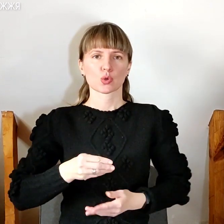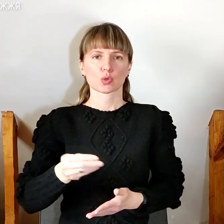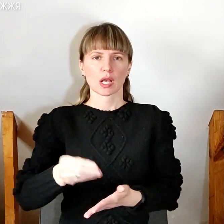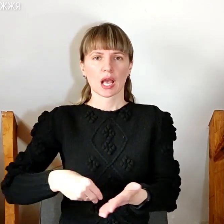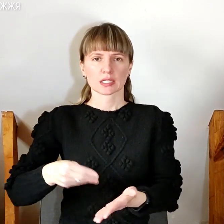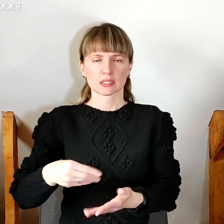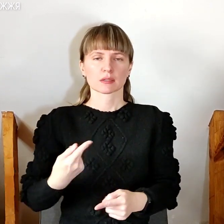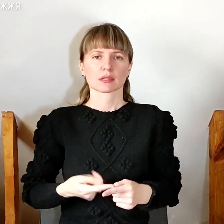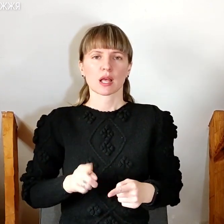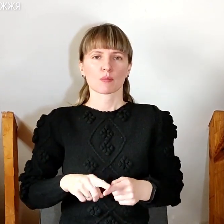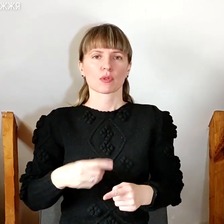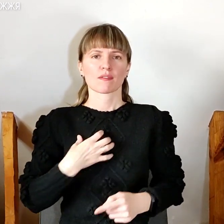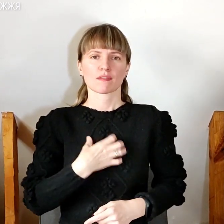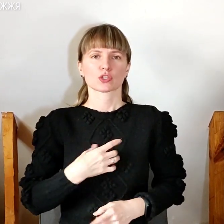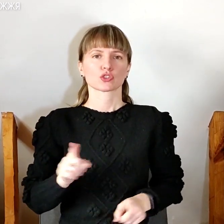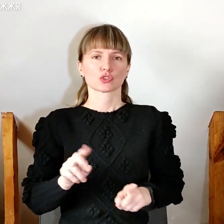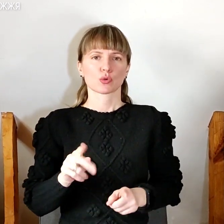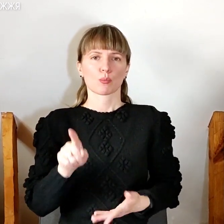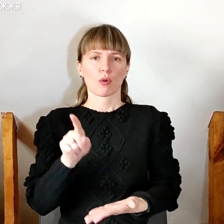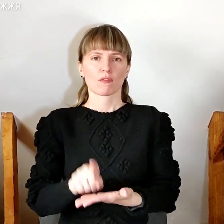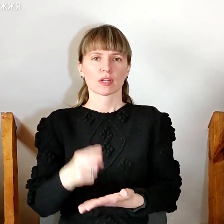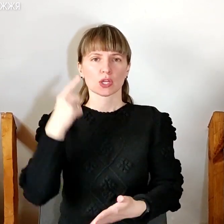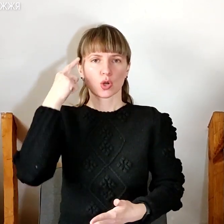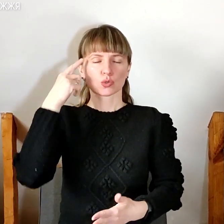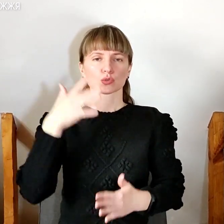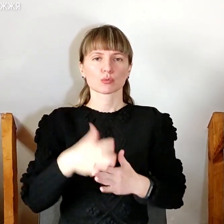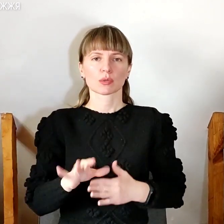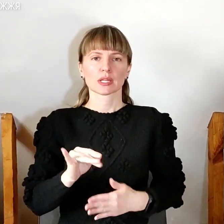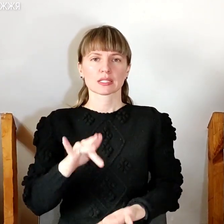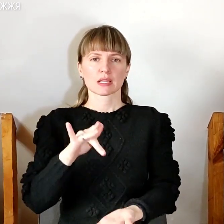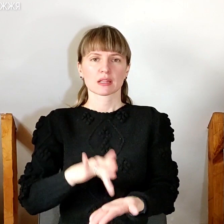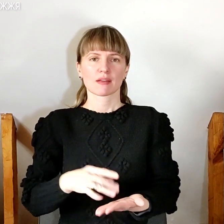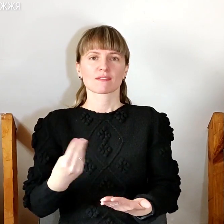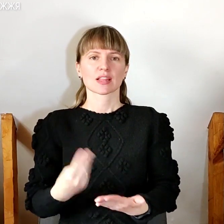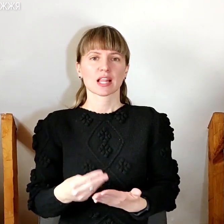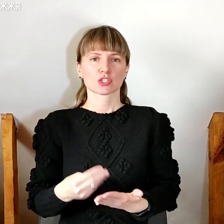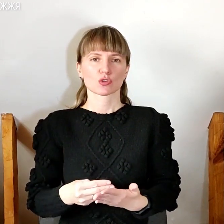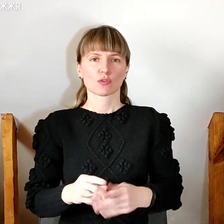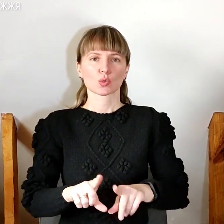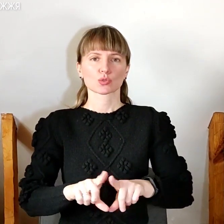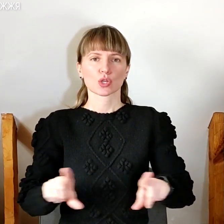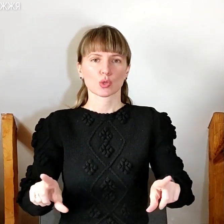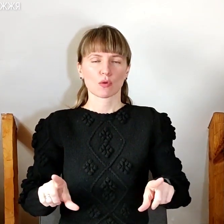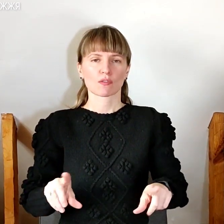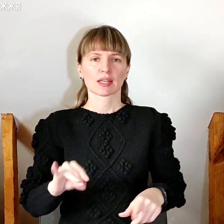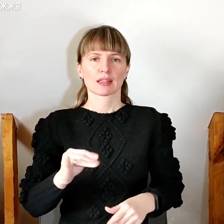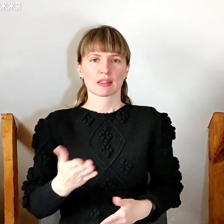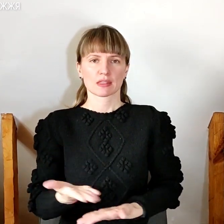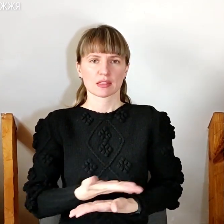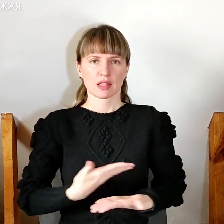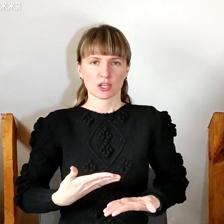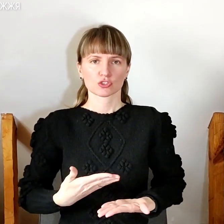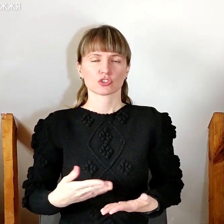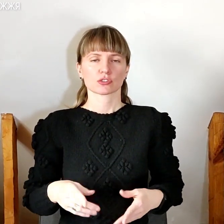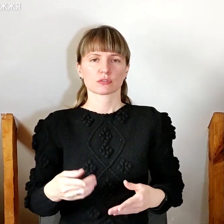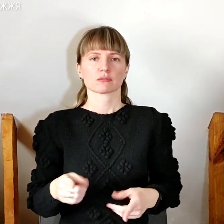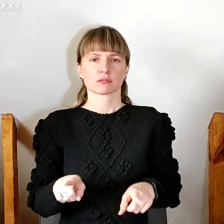повинні розуміти і центральні фінансові установи, і наші також. Щодо ситуації з діалізом